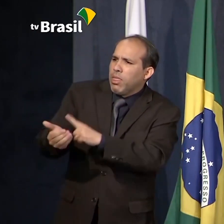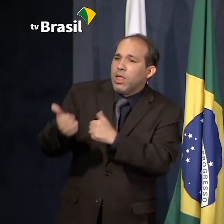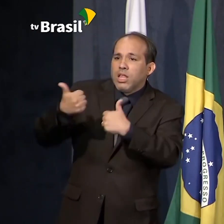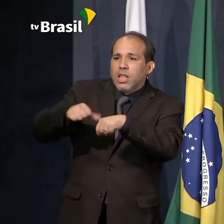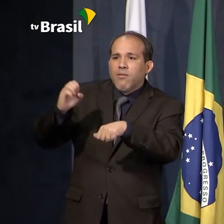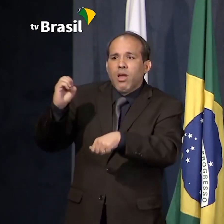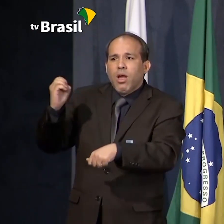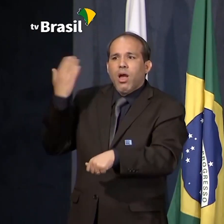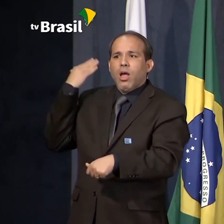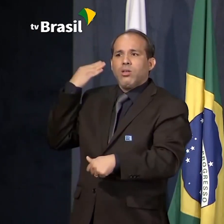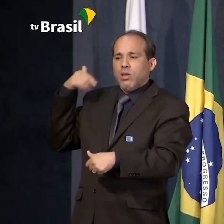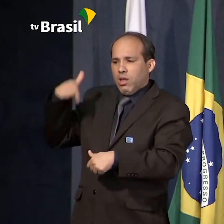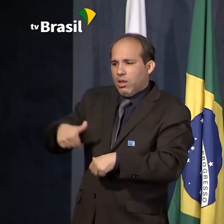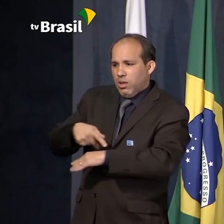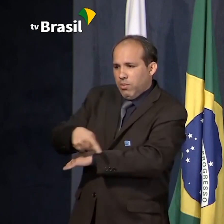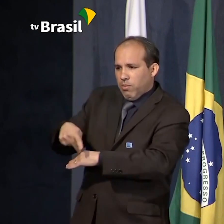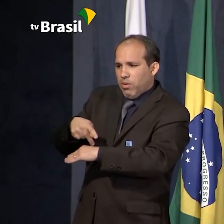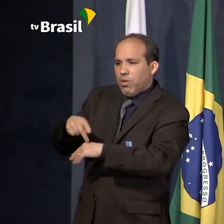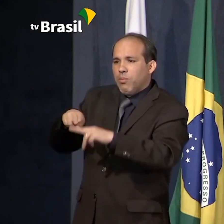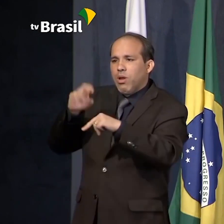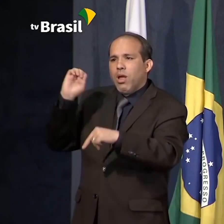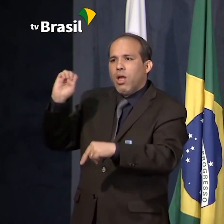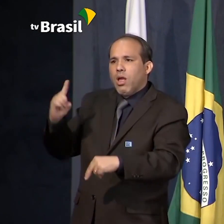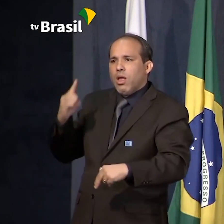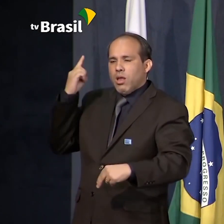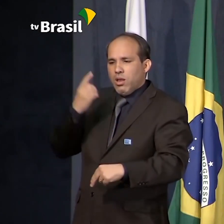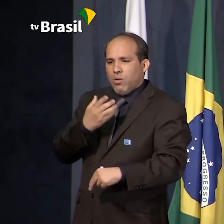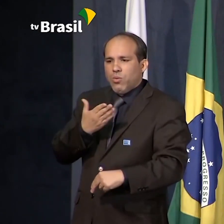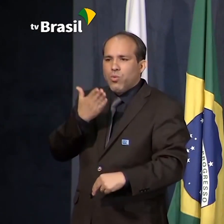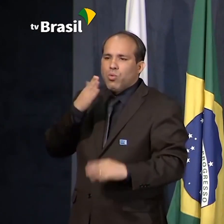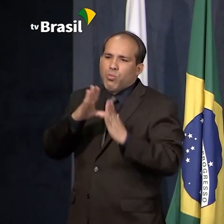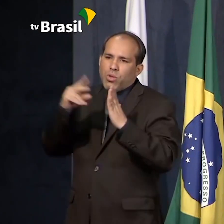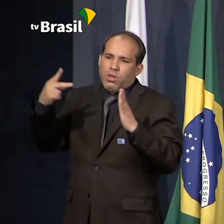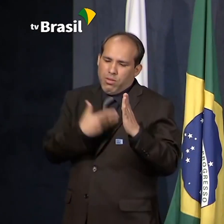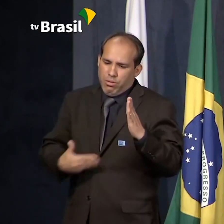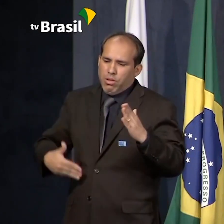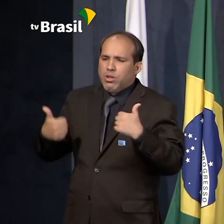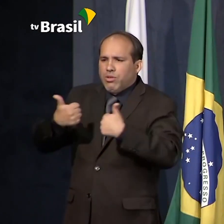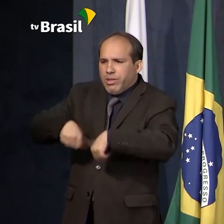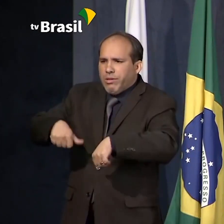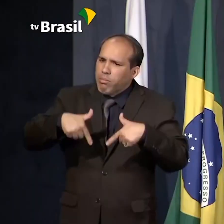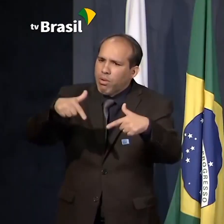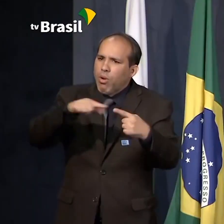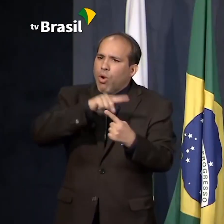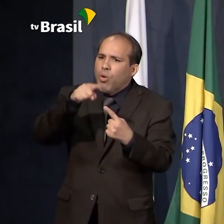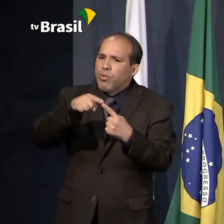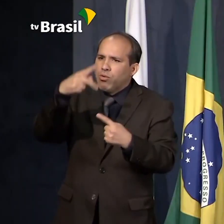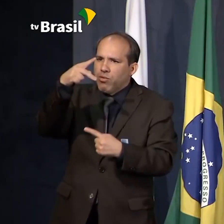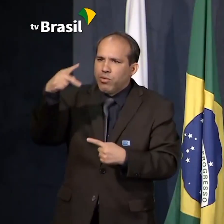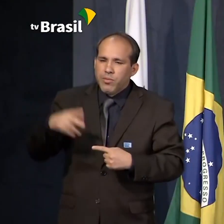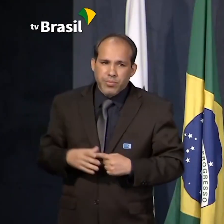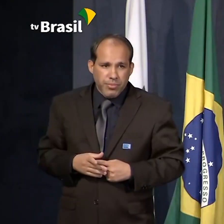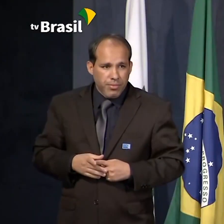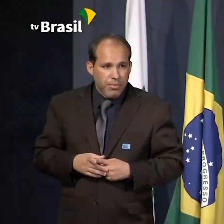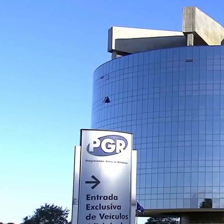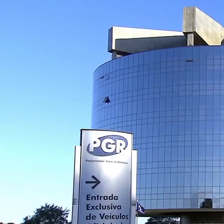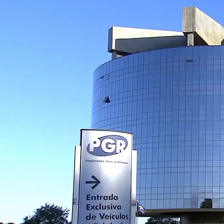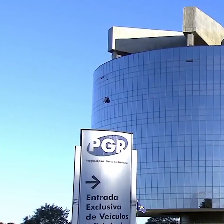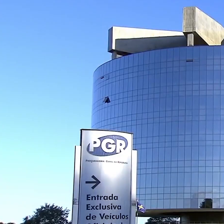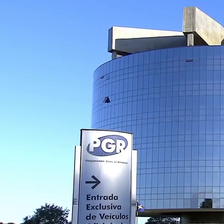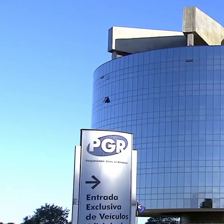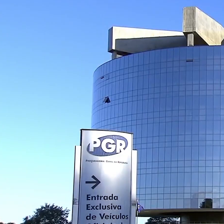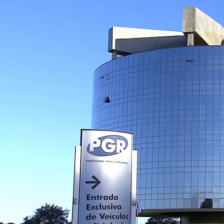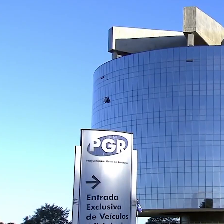intenção de retomar as negociações para uma delação premiada do advogado segundo a jornalista mônica bergamo na folha de são